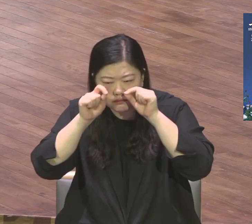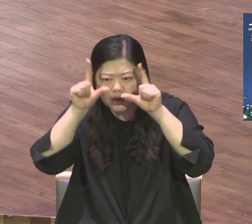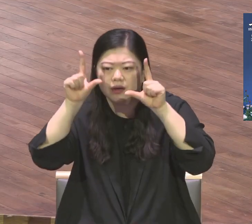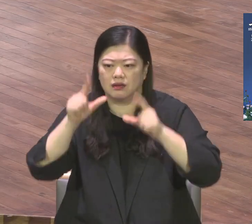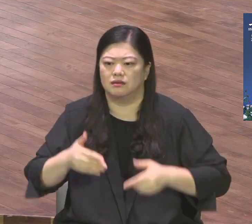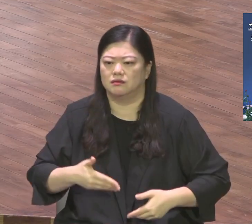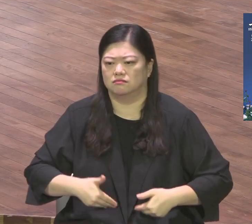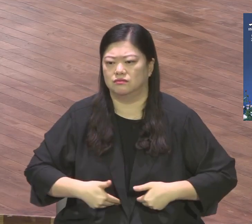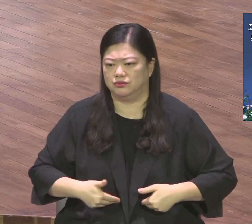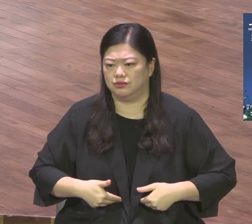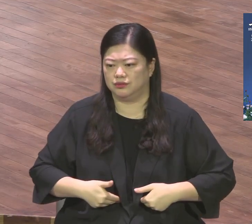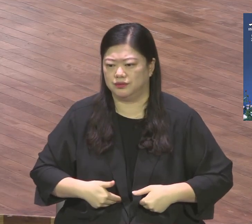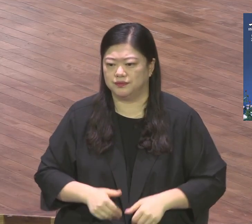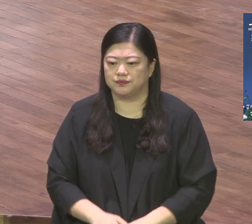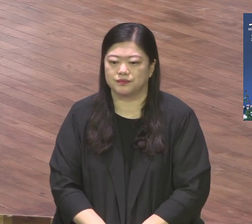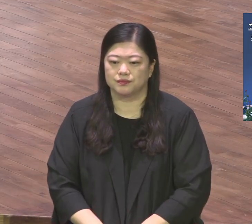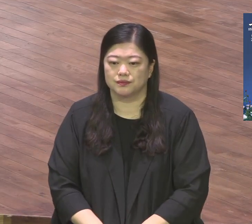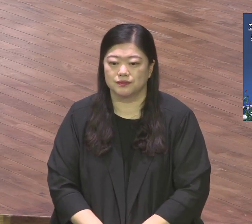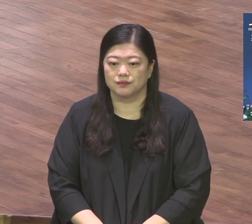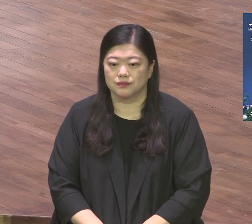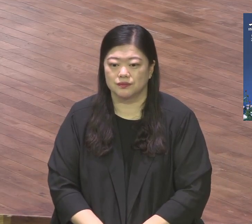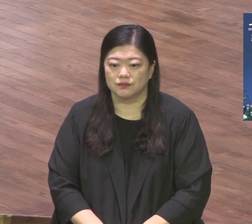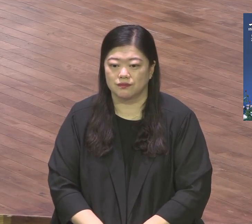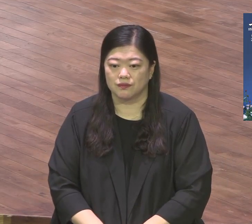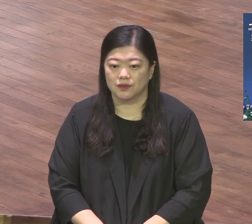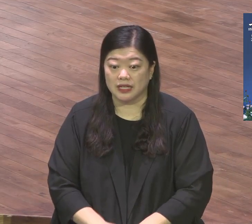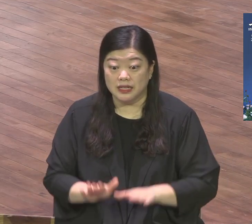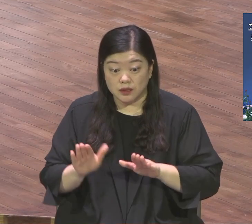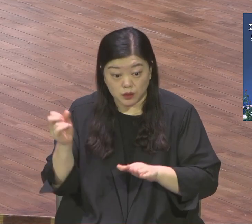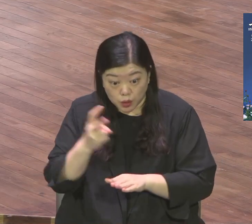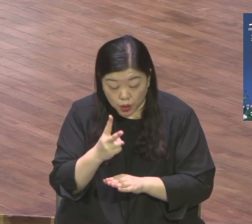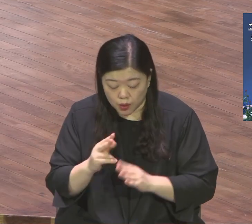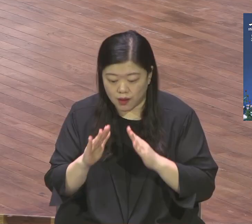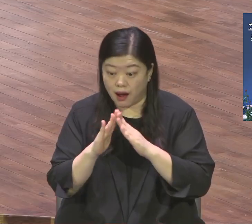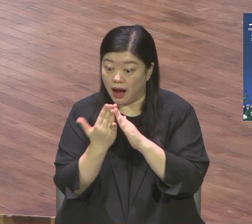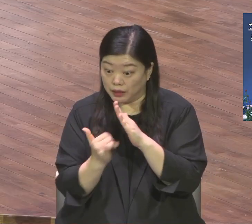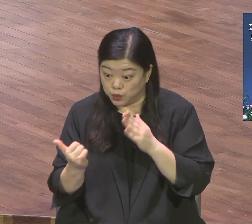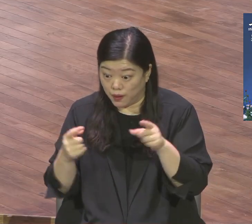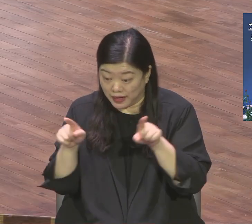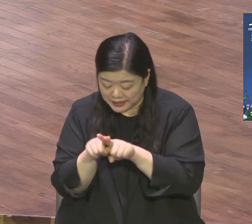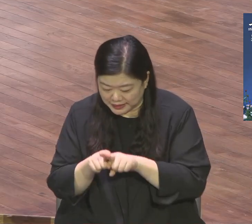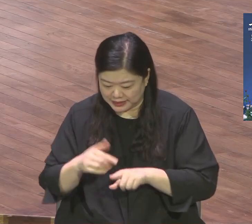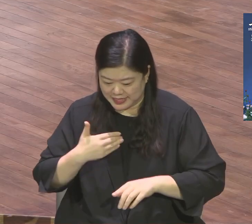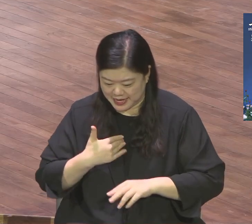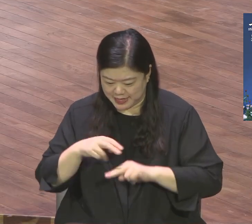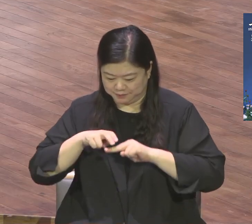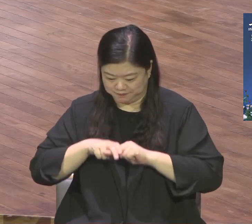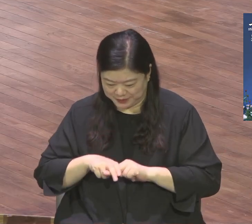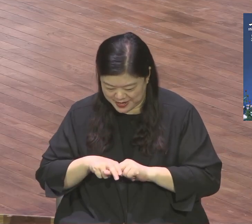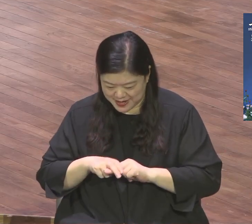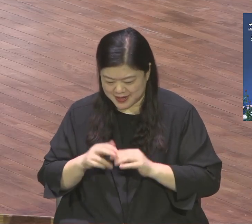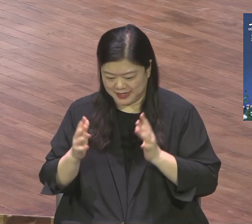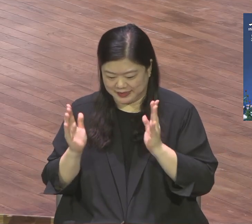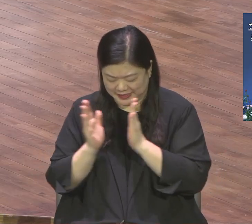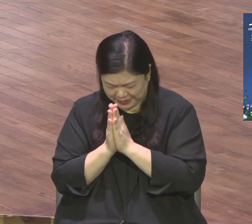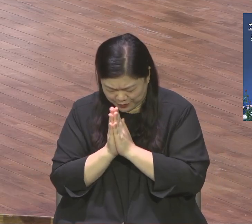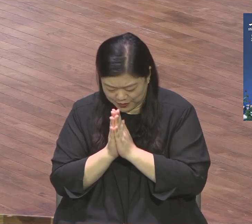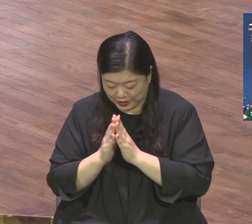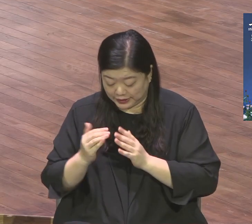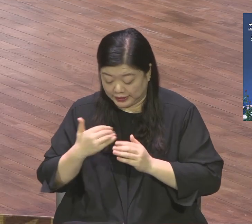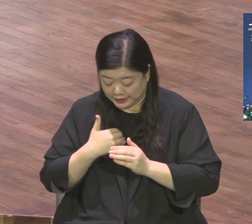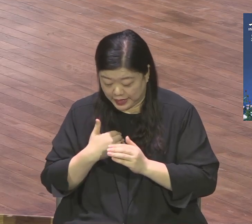앉아서 저녁 먹고 앉아서 대화하면서 서로 그 기쁨을 나누는데 받은 은혜 나누다 보니 새벽기도 종쳐.